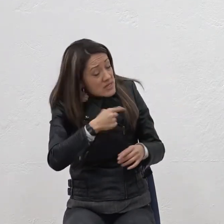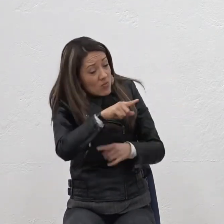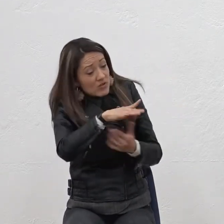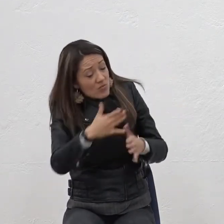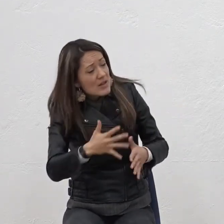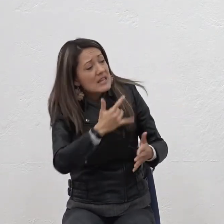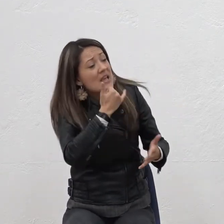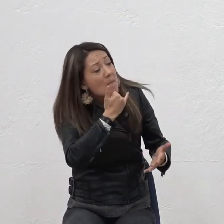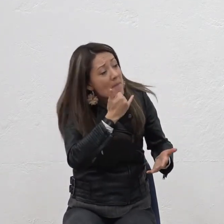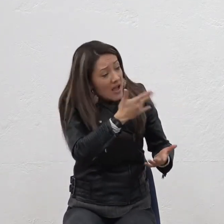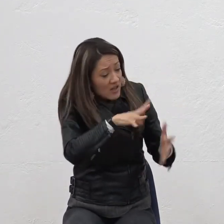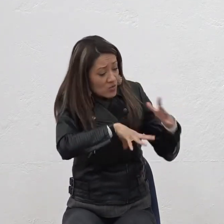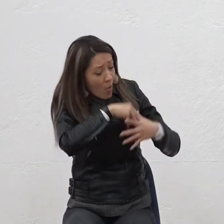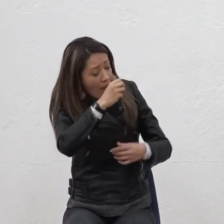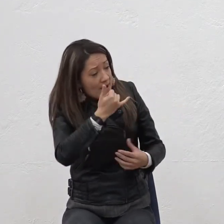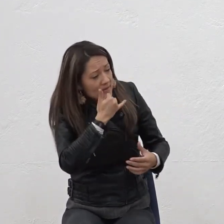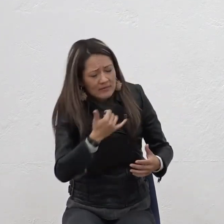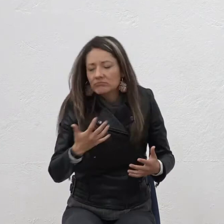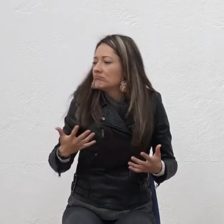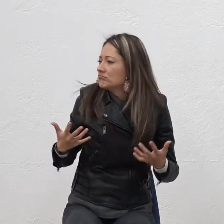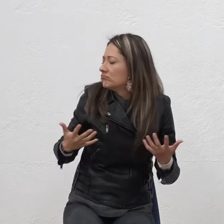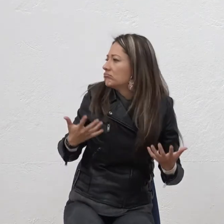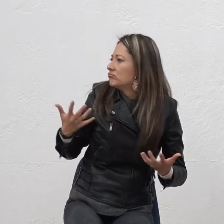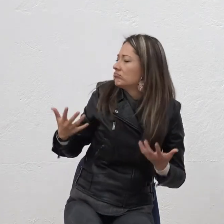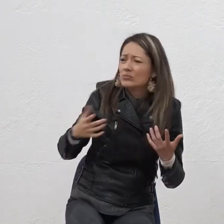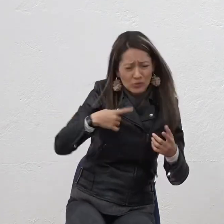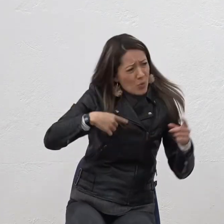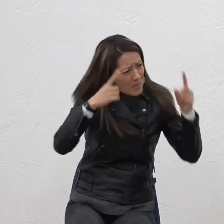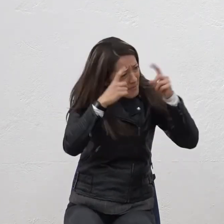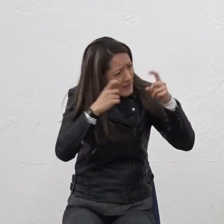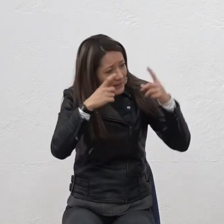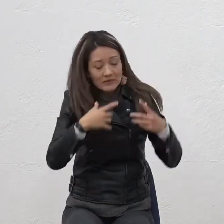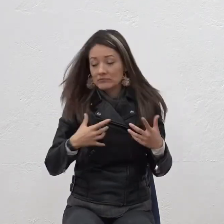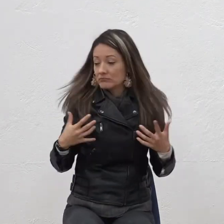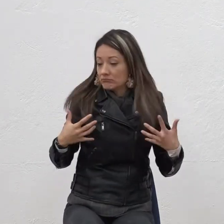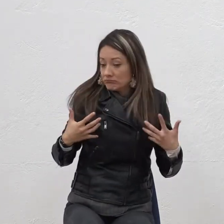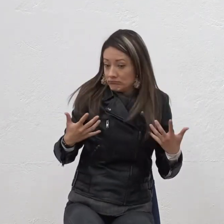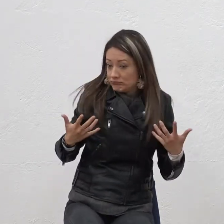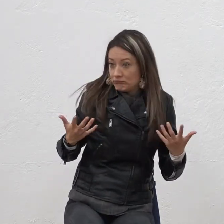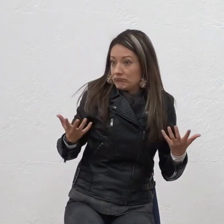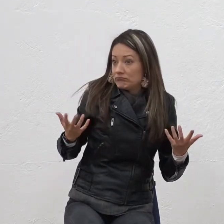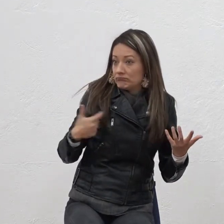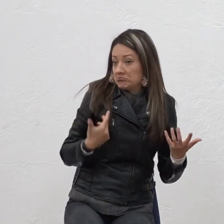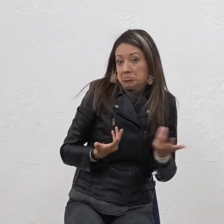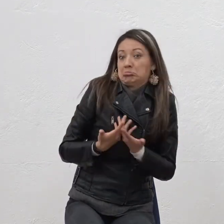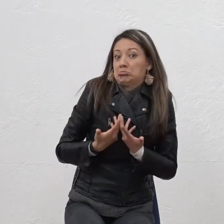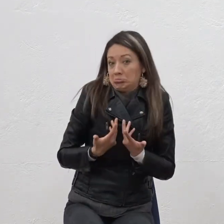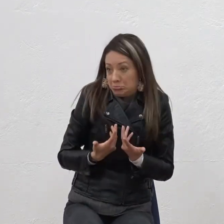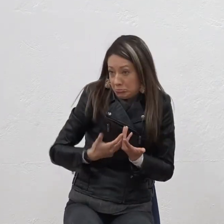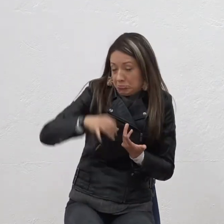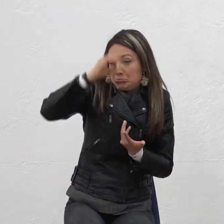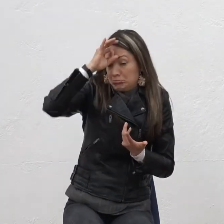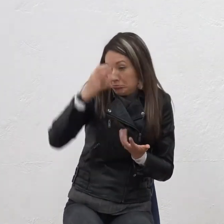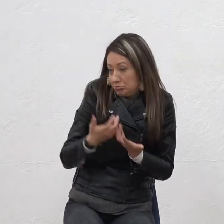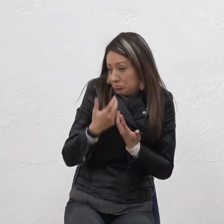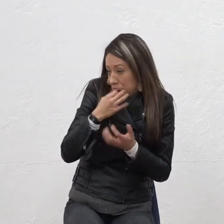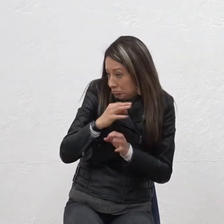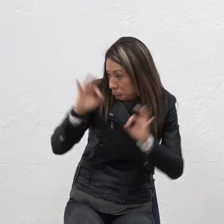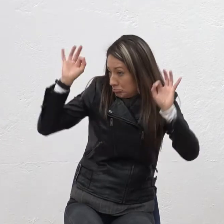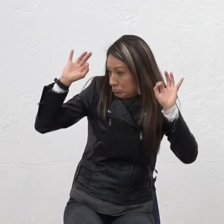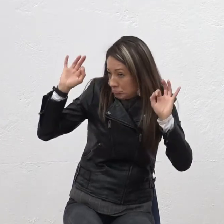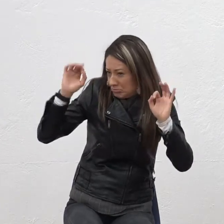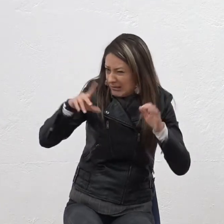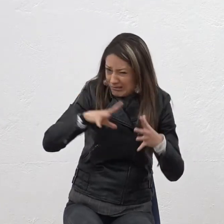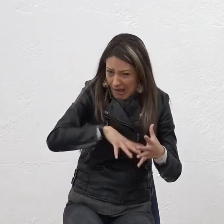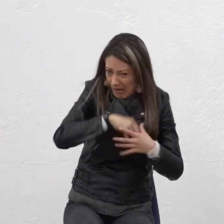morir, ¿qué va a pasar con tu alma? Y yo, ¿no has pensado? Y yo, no, pues yo no sabía qué es eso